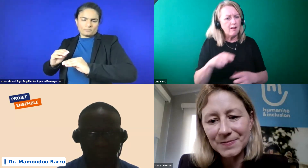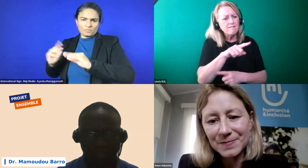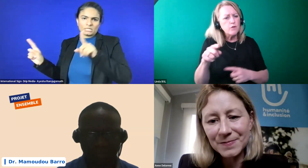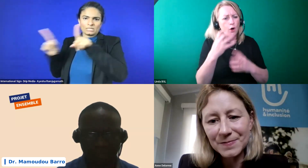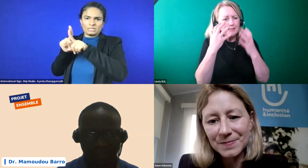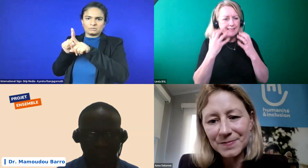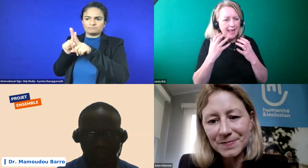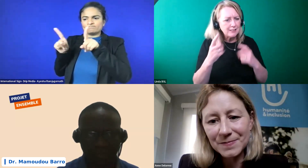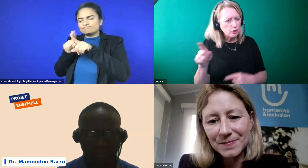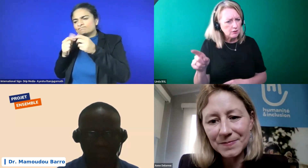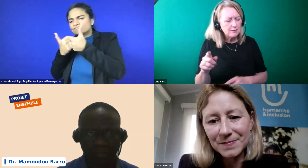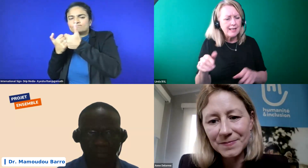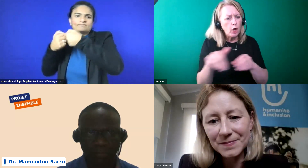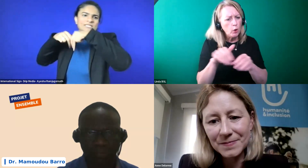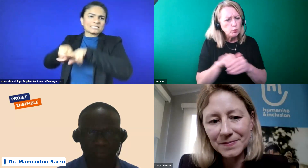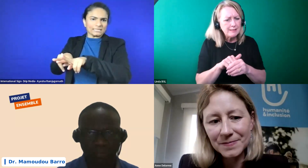handicapés?